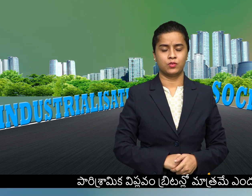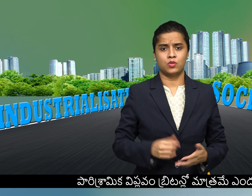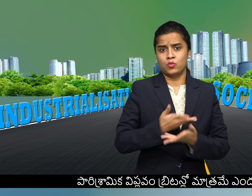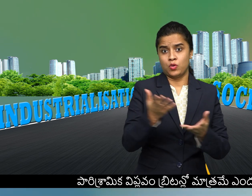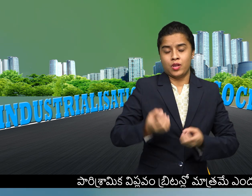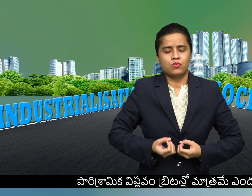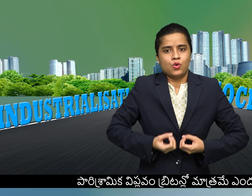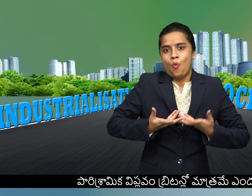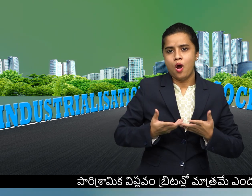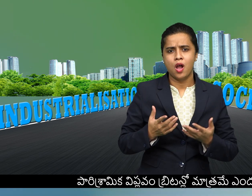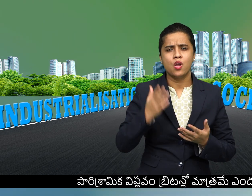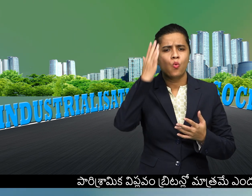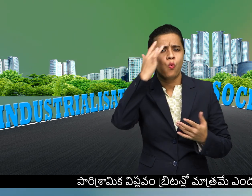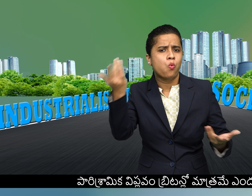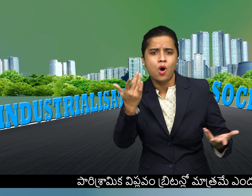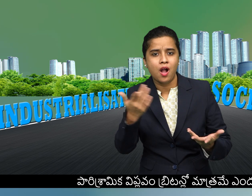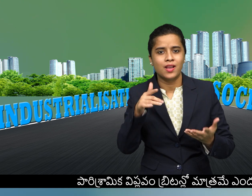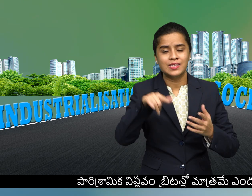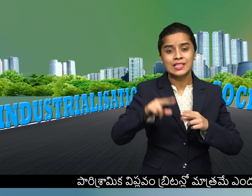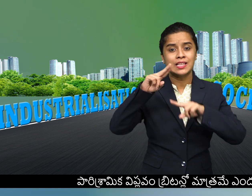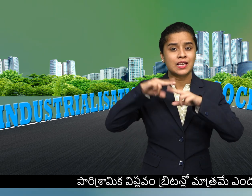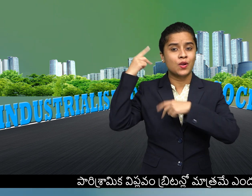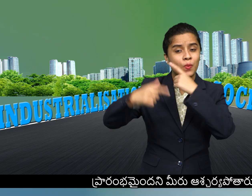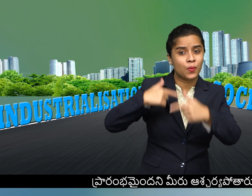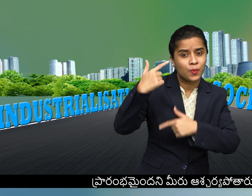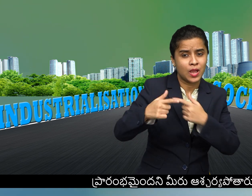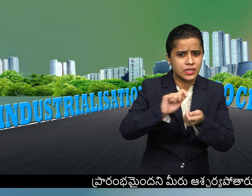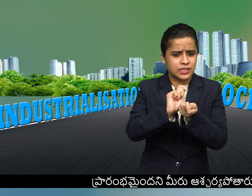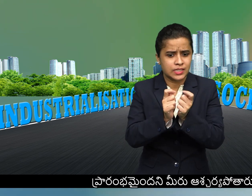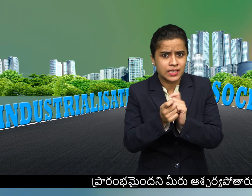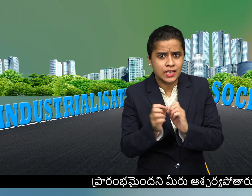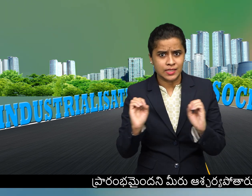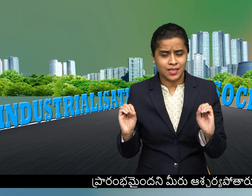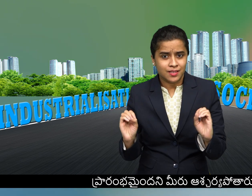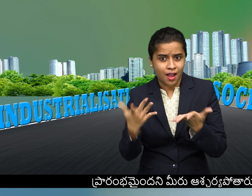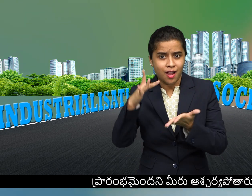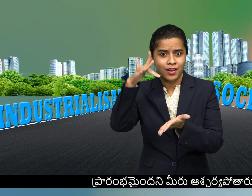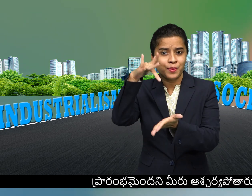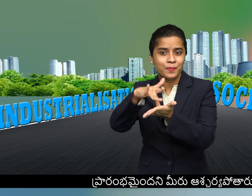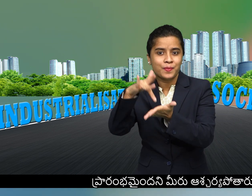పారిశ్రామిక విప్లవం బ్రిటన్లో మాత్రమే ఎందుకు ప్రారంభమైందని మీరు ఆశ్చర్యపోతారు.